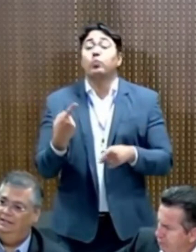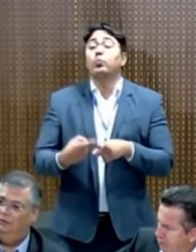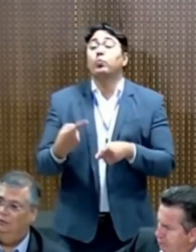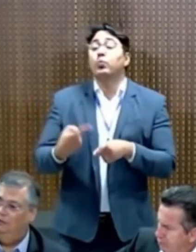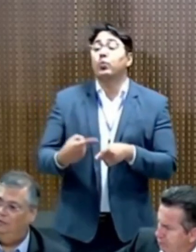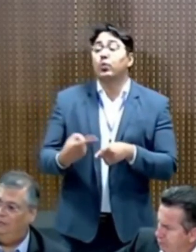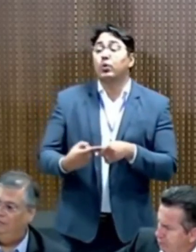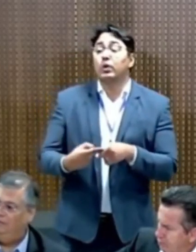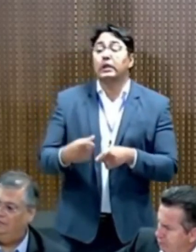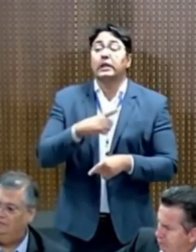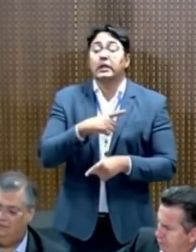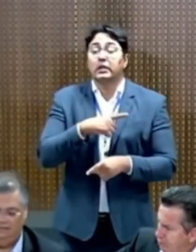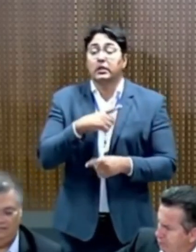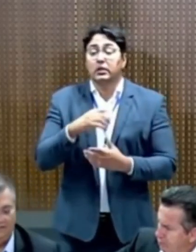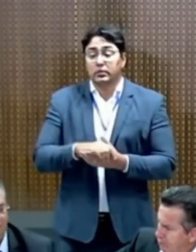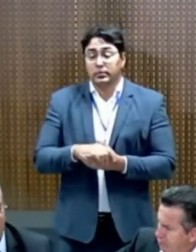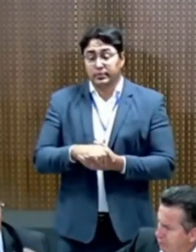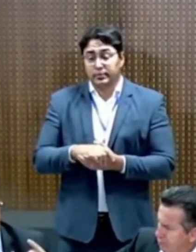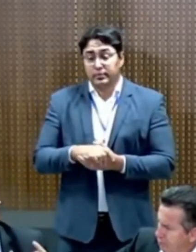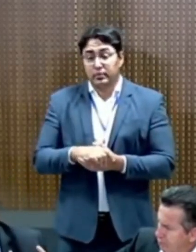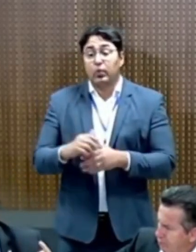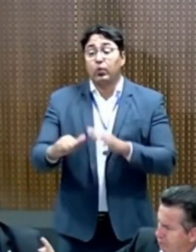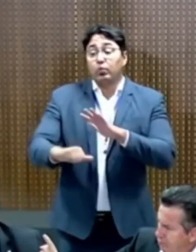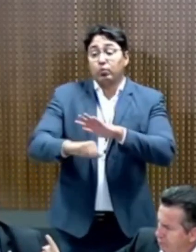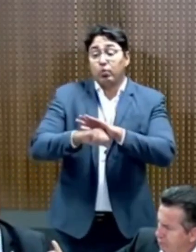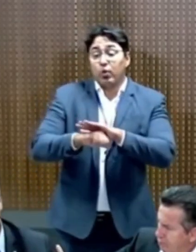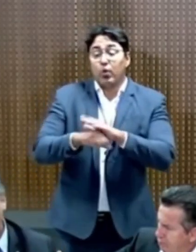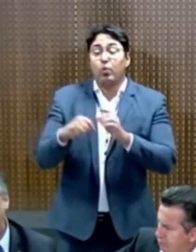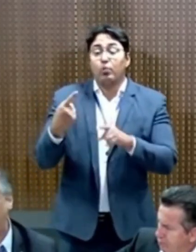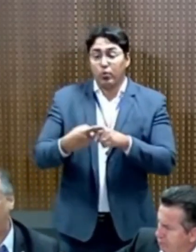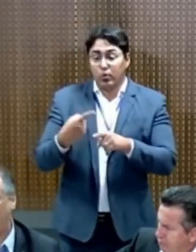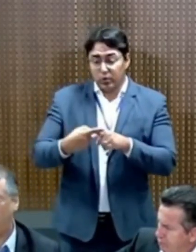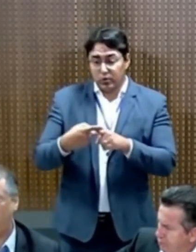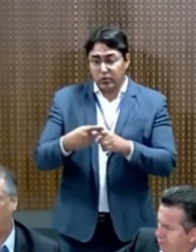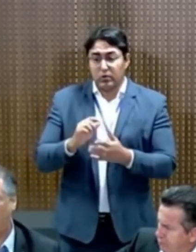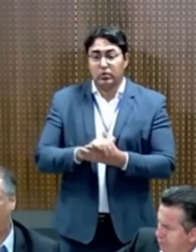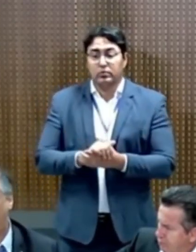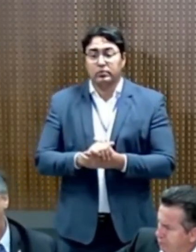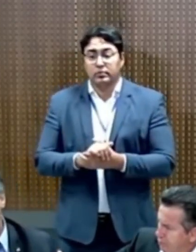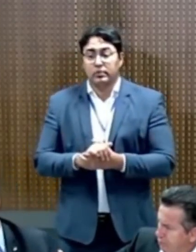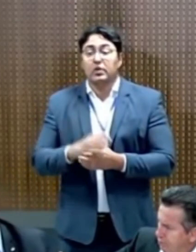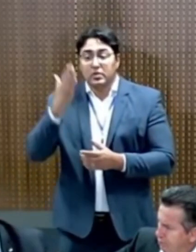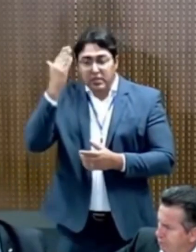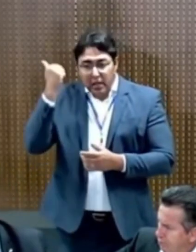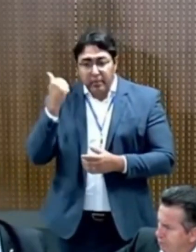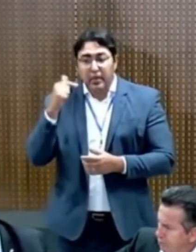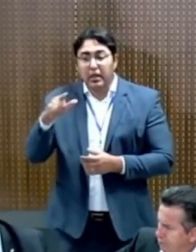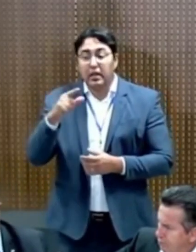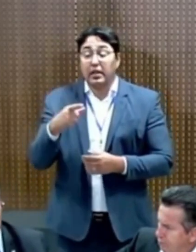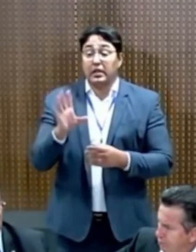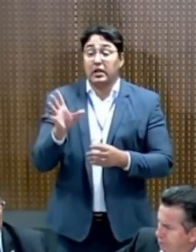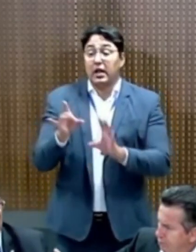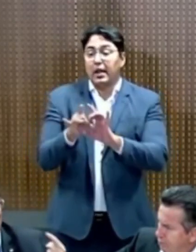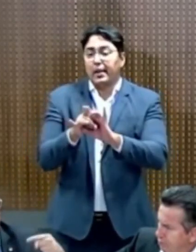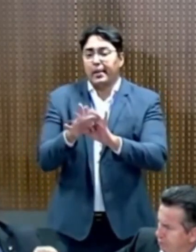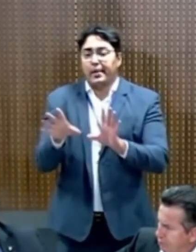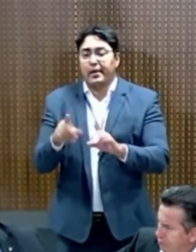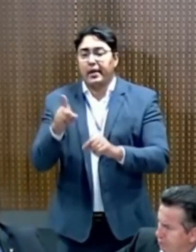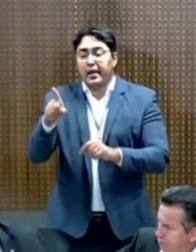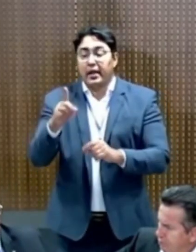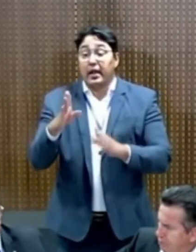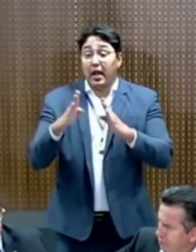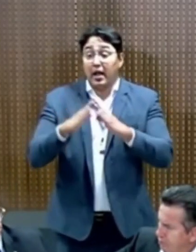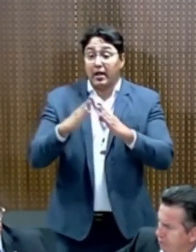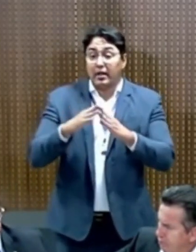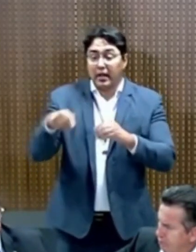ele houve a perpetração daquele crime porque os inimigos os adversários sabiam que ele tinha sido soco e ele morava